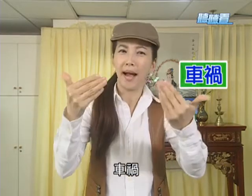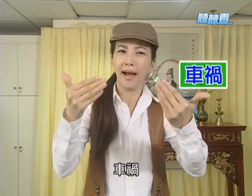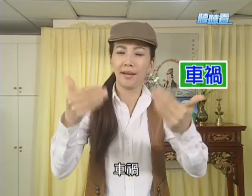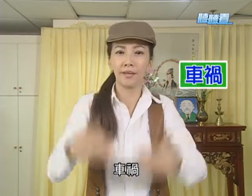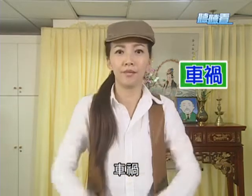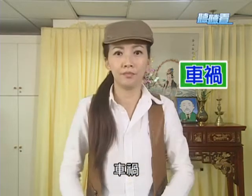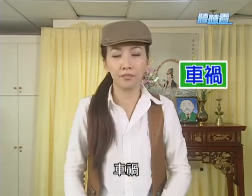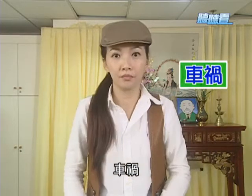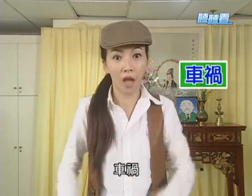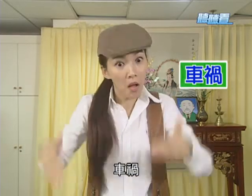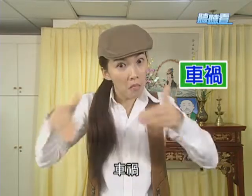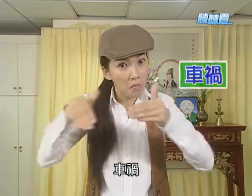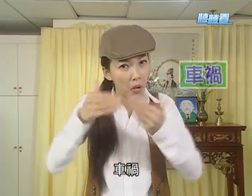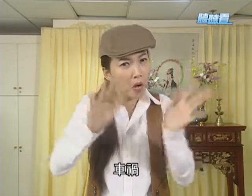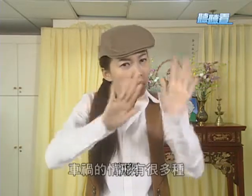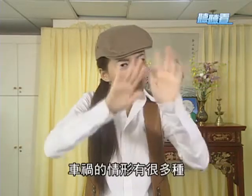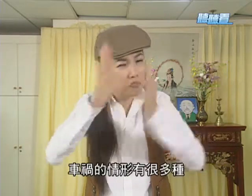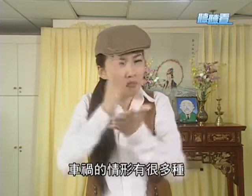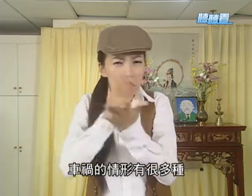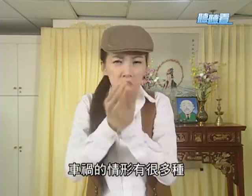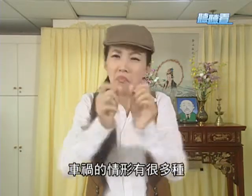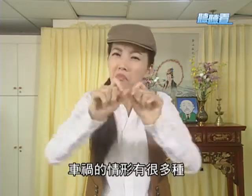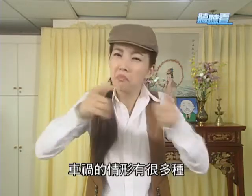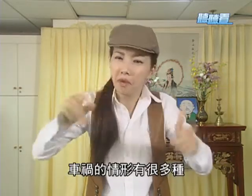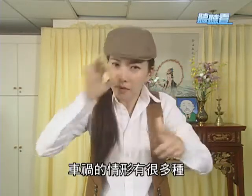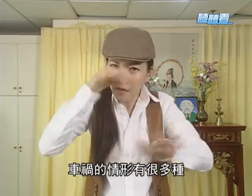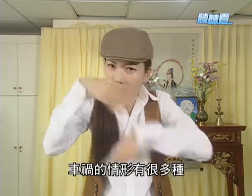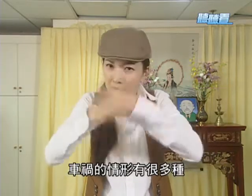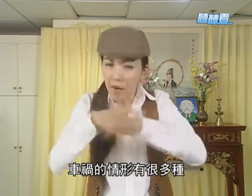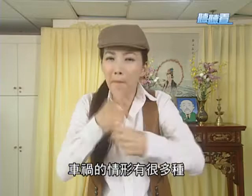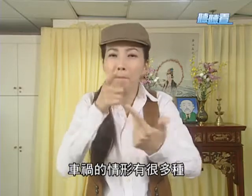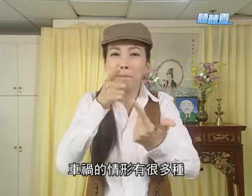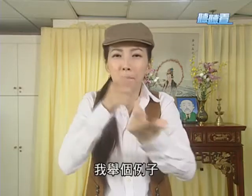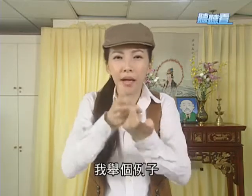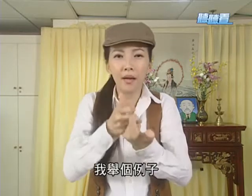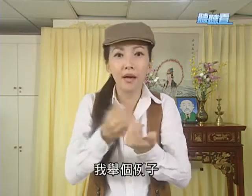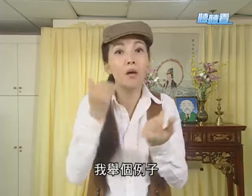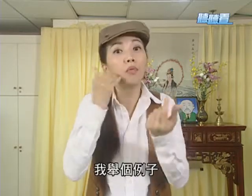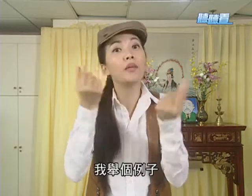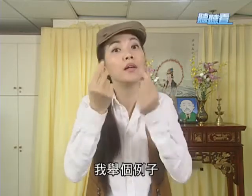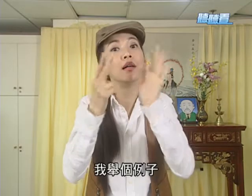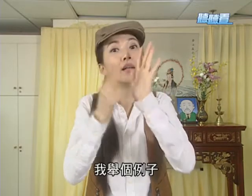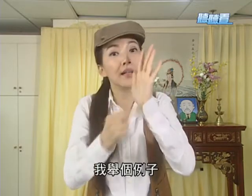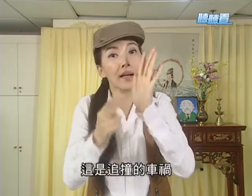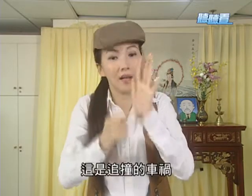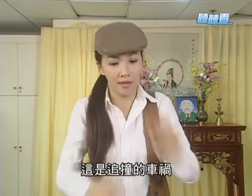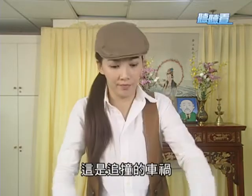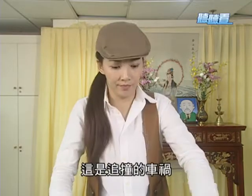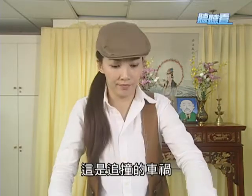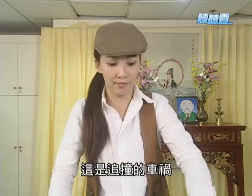祸。车祸的情形有很多种，我举个例子哦，这是